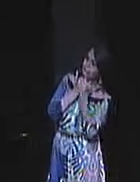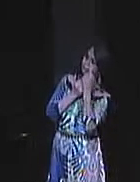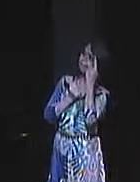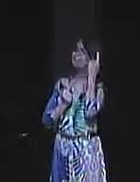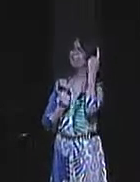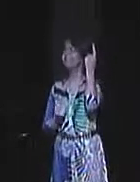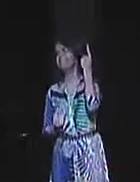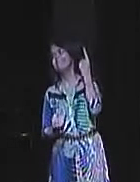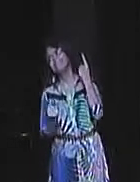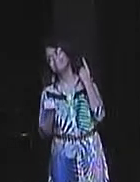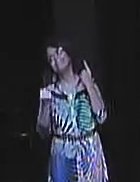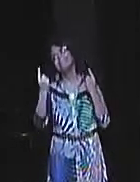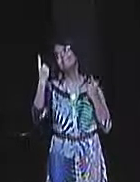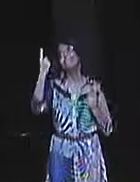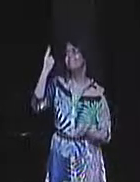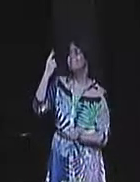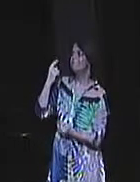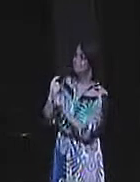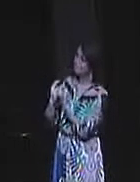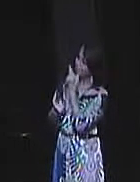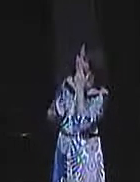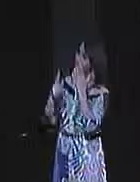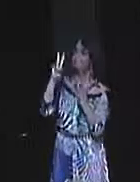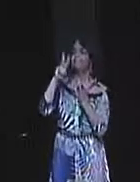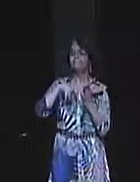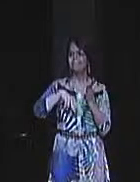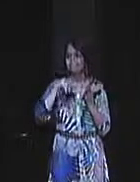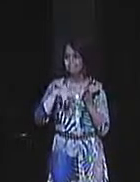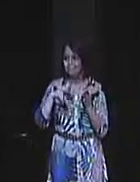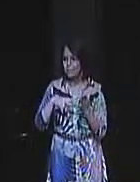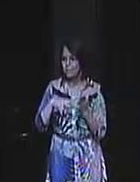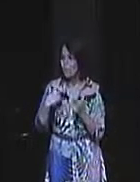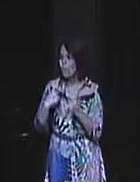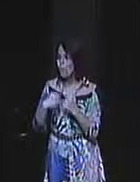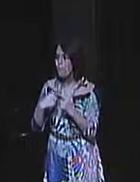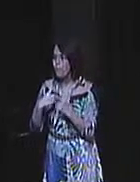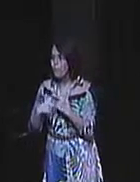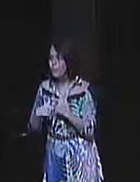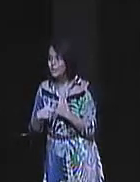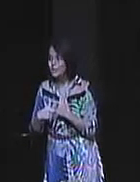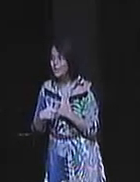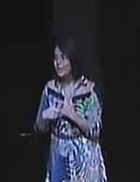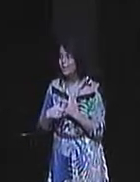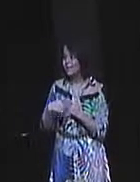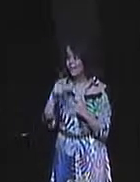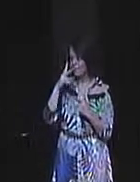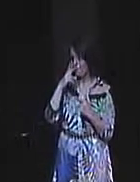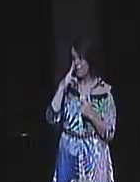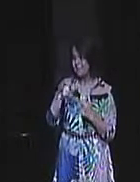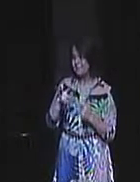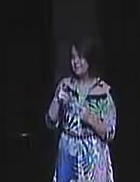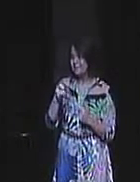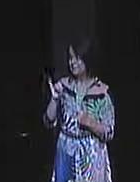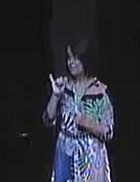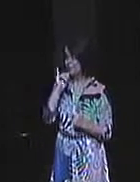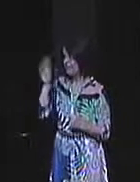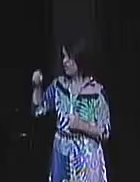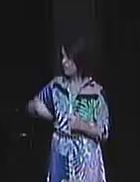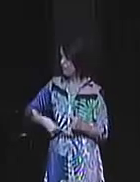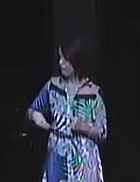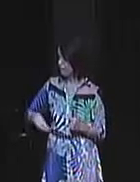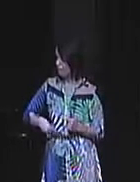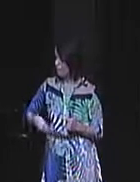como um veneno você possa tomar deste antigo egito ea palavra possa lembrar de você as verdades